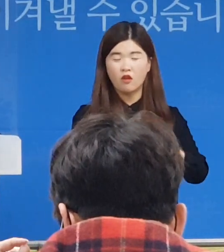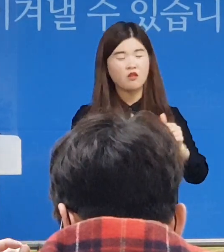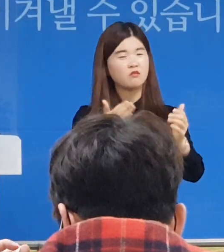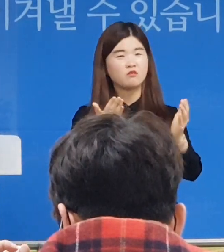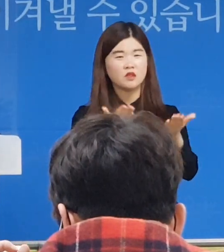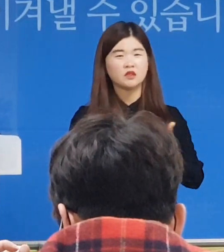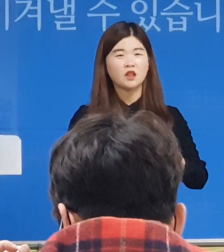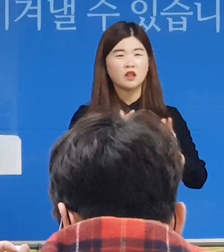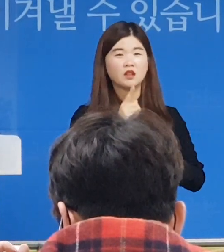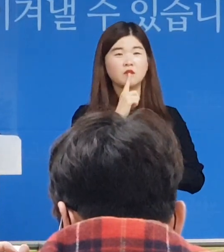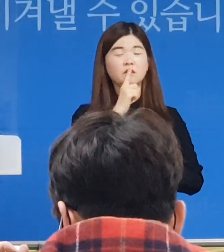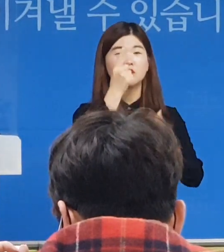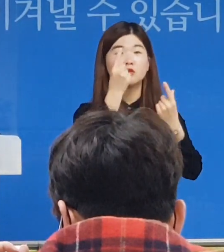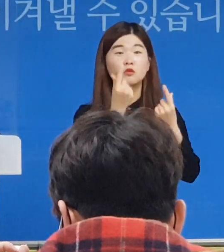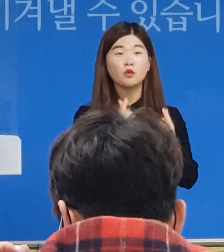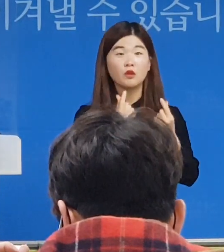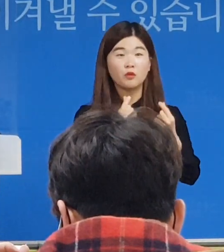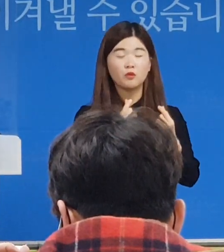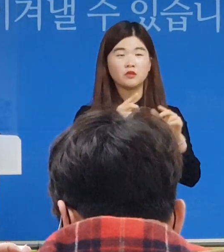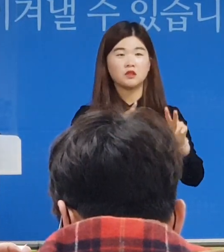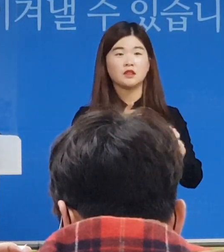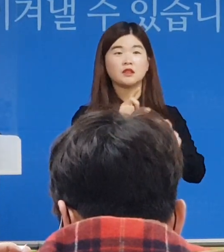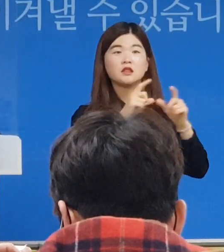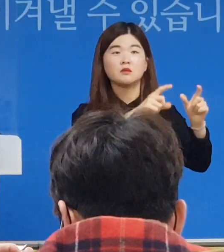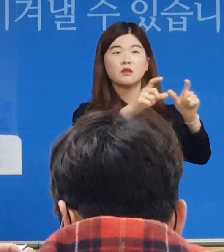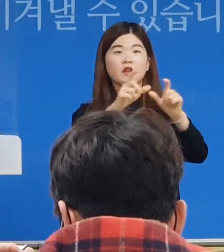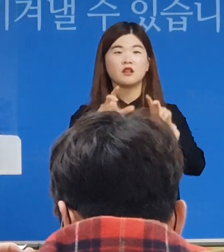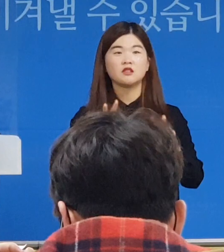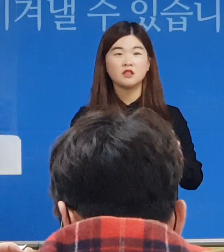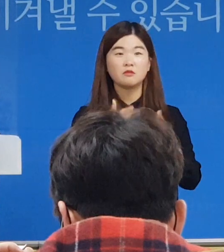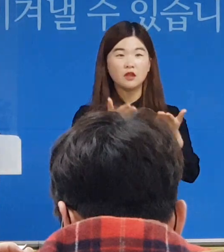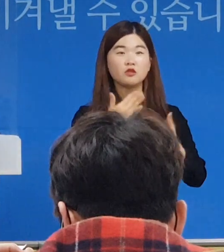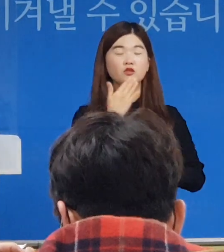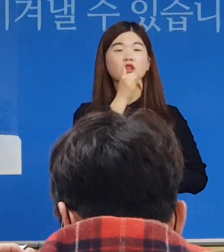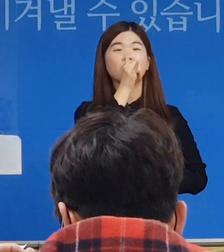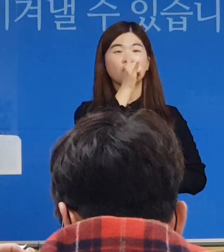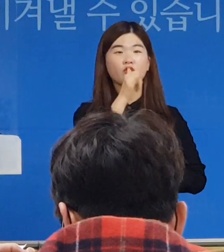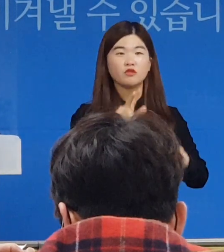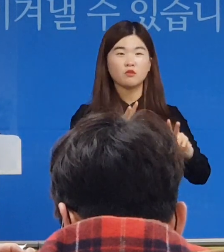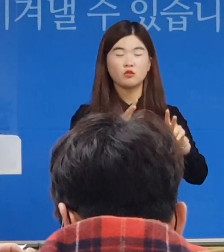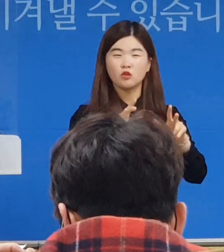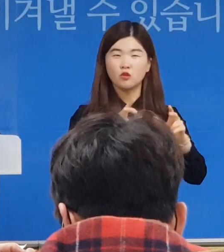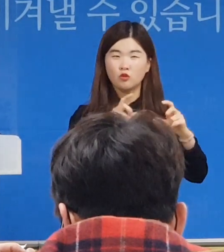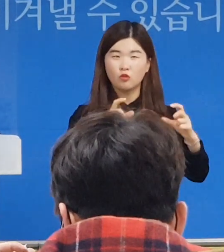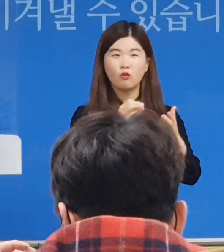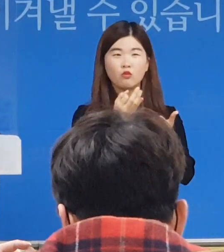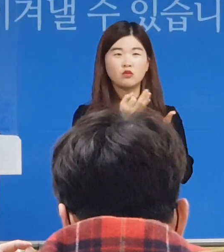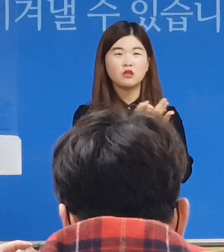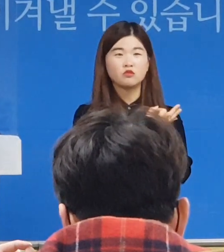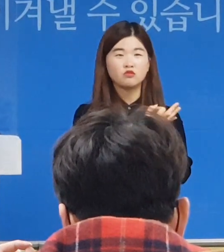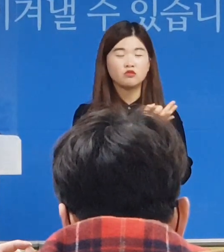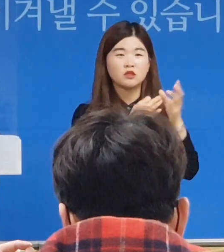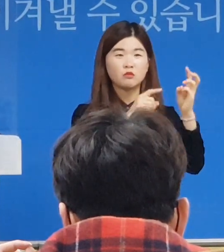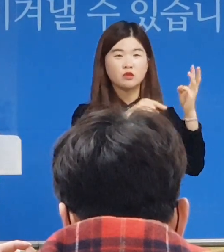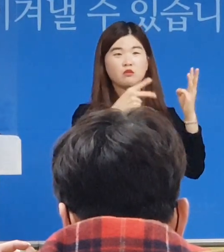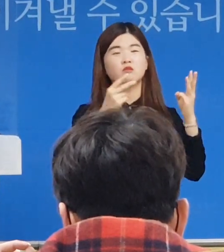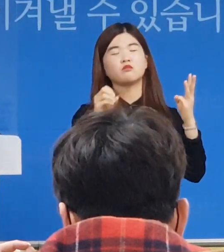않았다는 겁니다. 특히 지방교육재정교부에서 규정하고 있는 도세전출금 3.6%의 비율에도